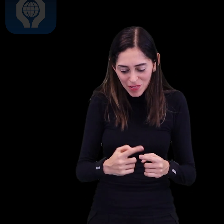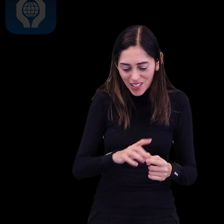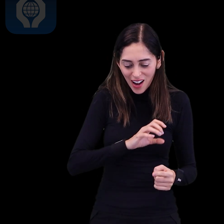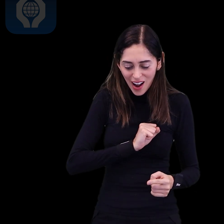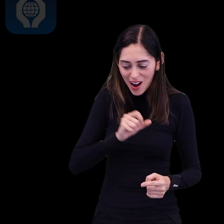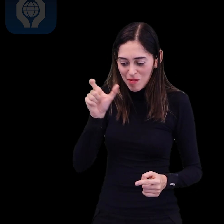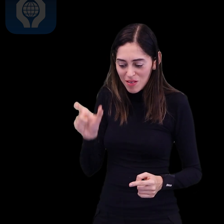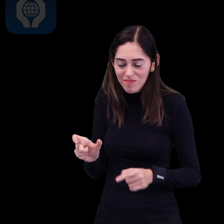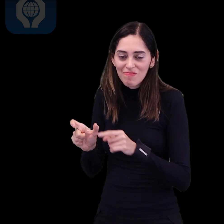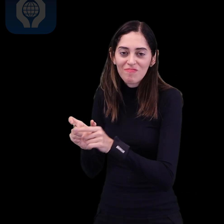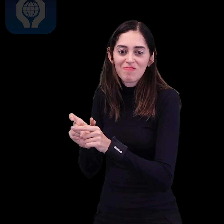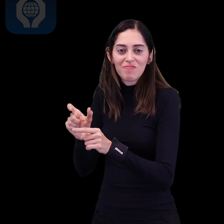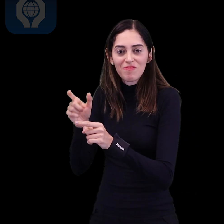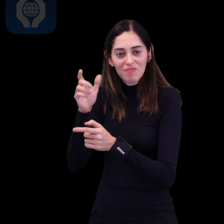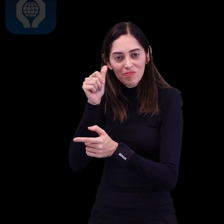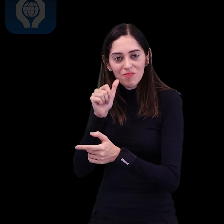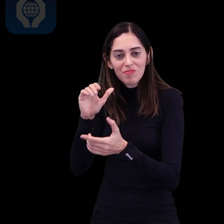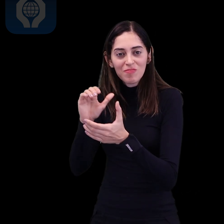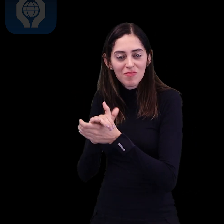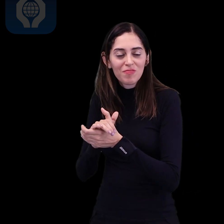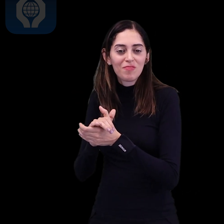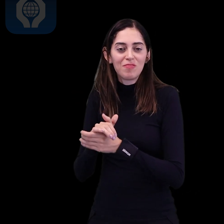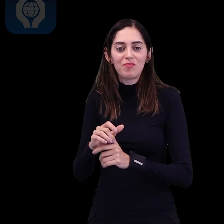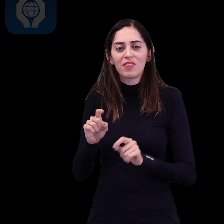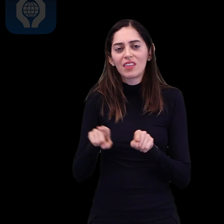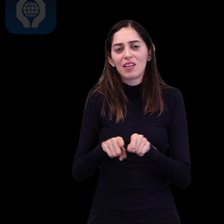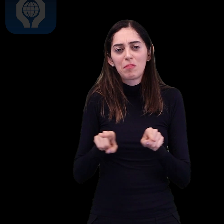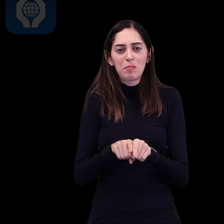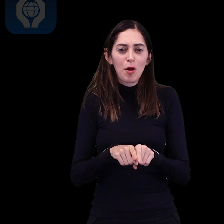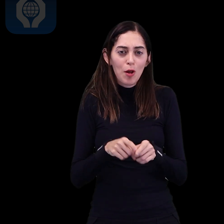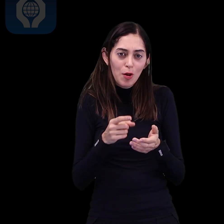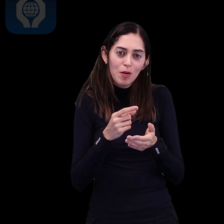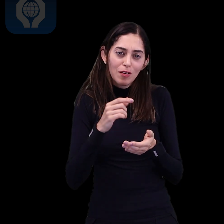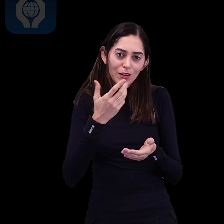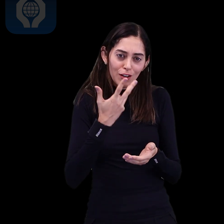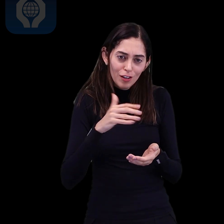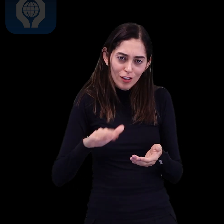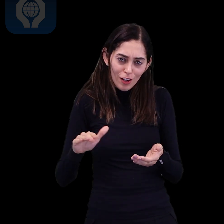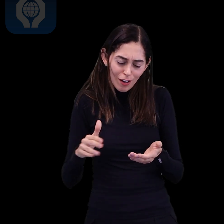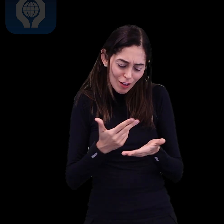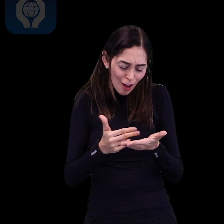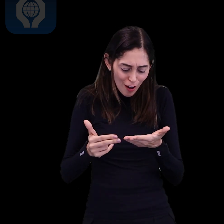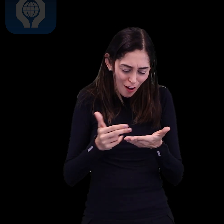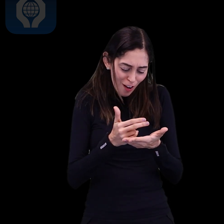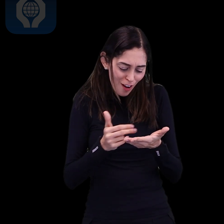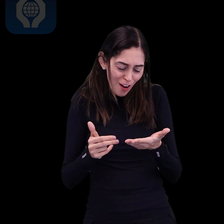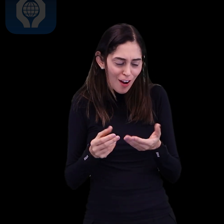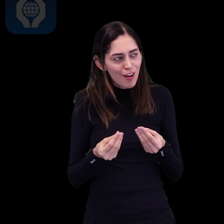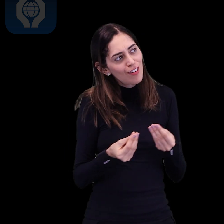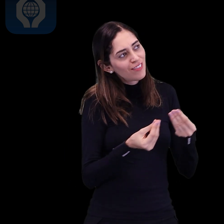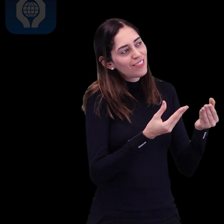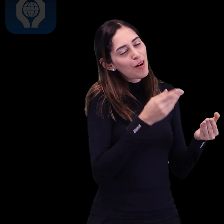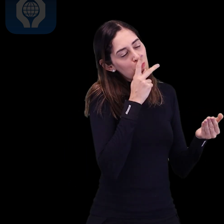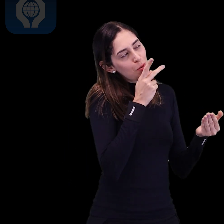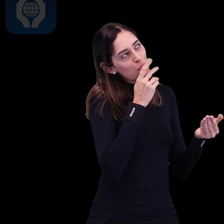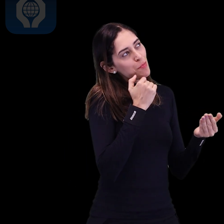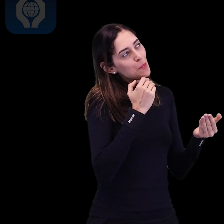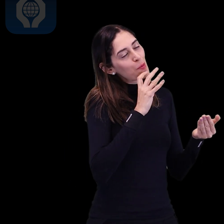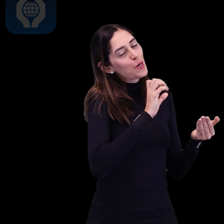boa quantidade de tempo fazendo um presentinho bonito para seu pai ou sua mãe porque os ama. Deus plantou